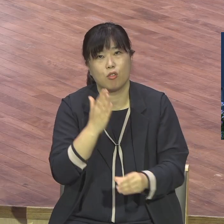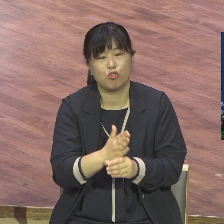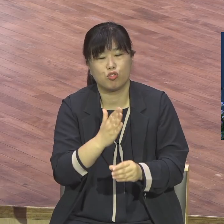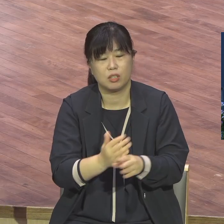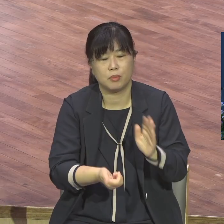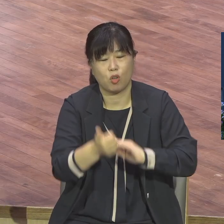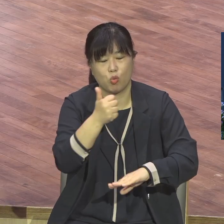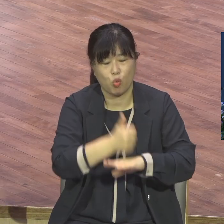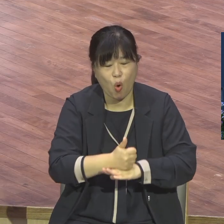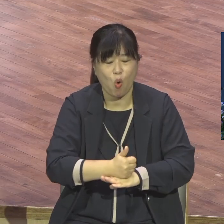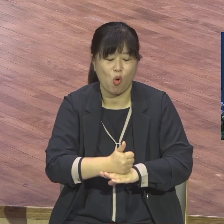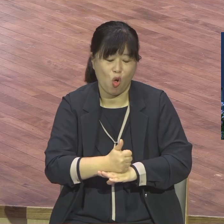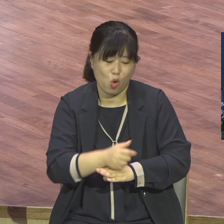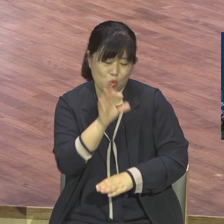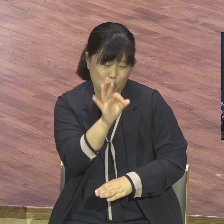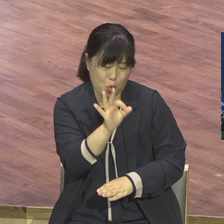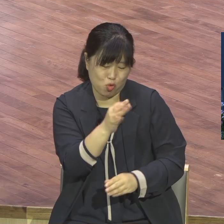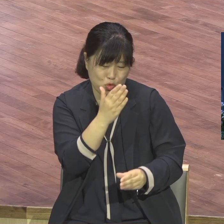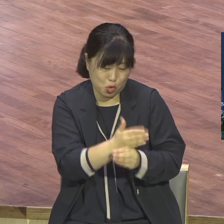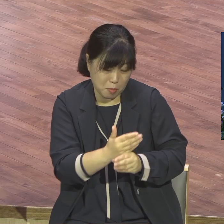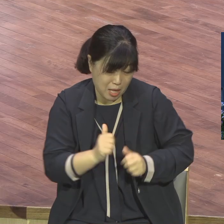바벨탑. 바벨탑.